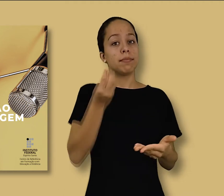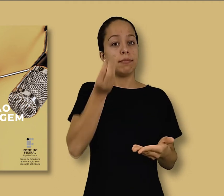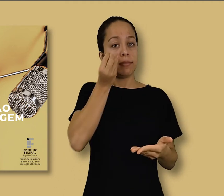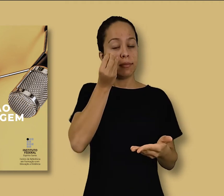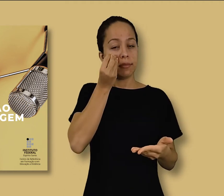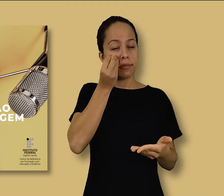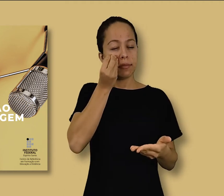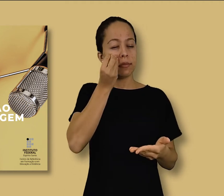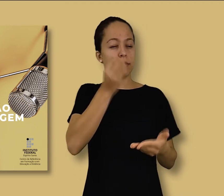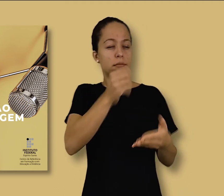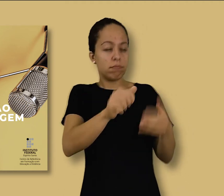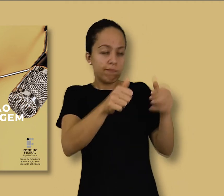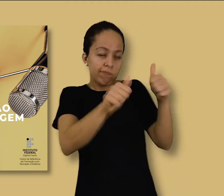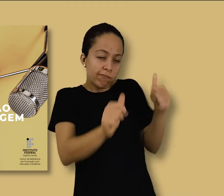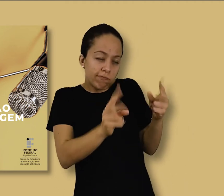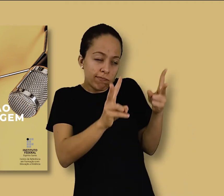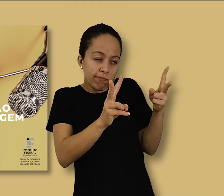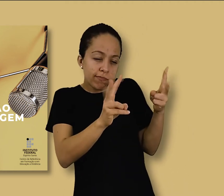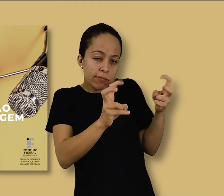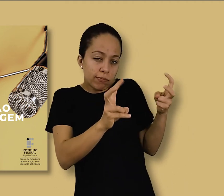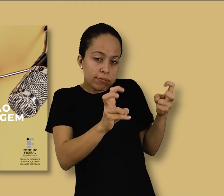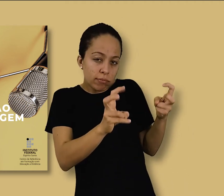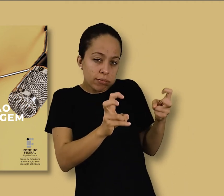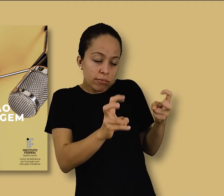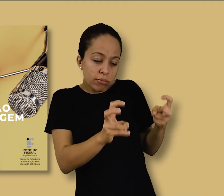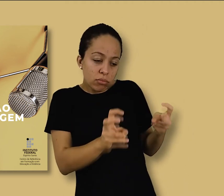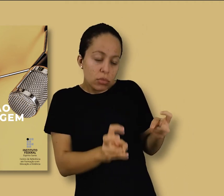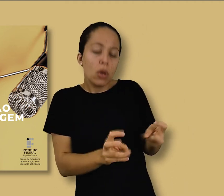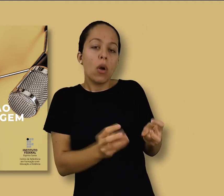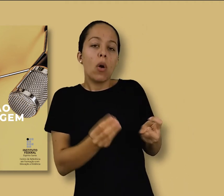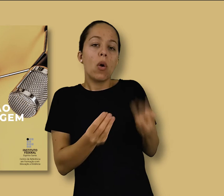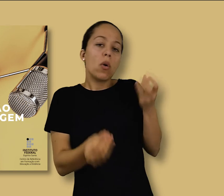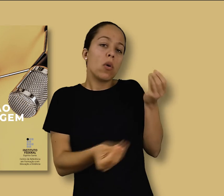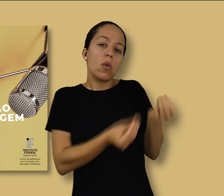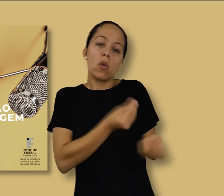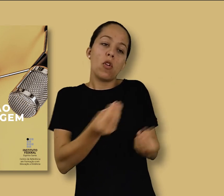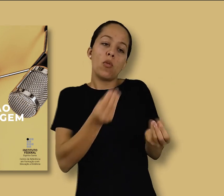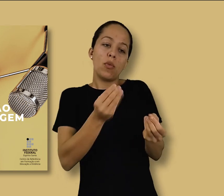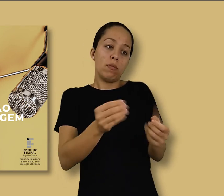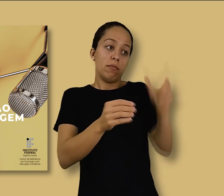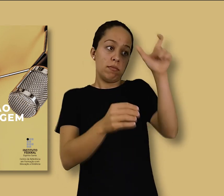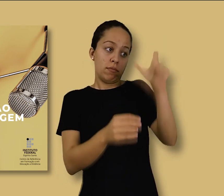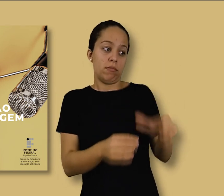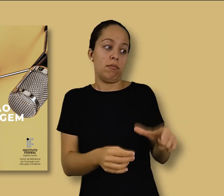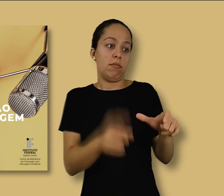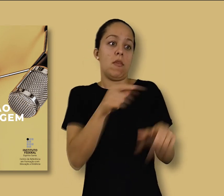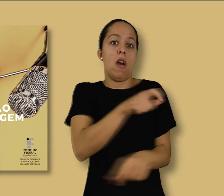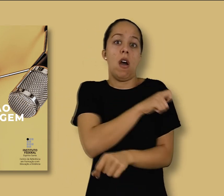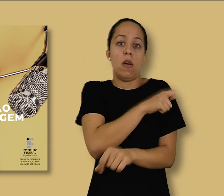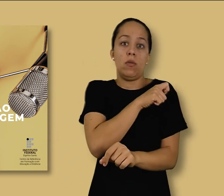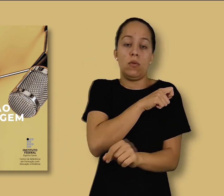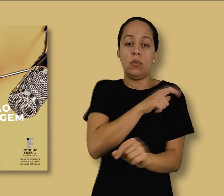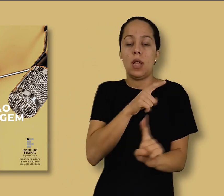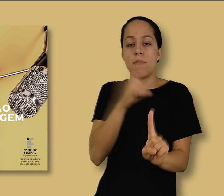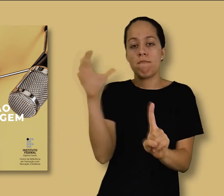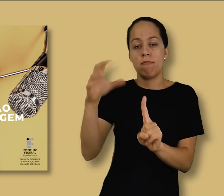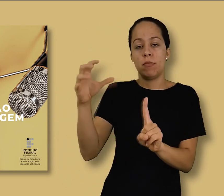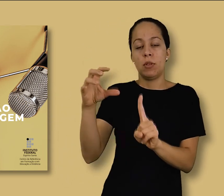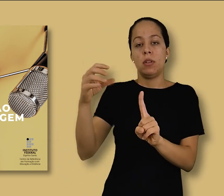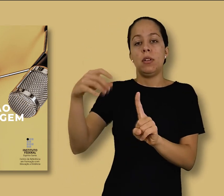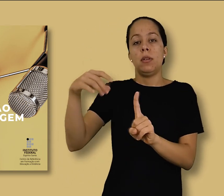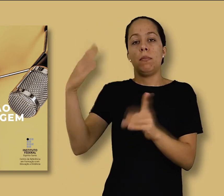essa disciplina nesse curso Bom primeiramente nós buscaremos analisar de modo crítico